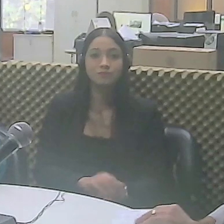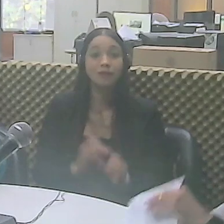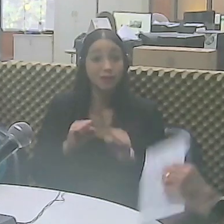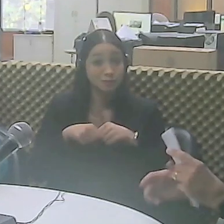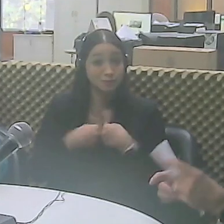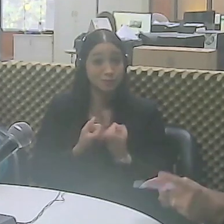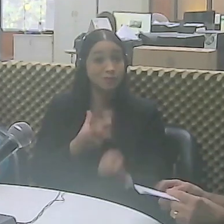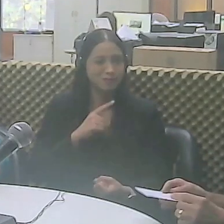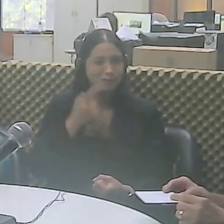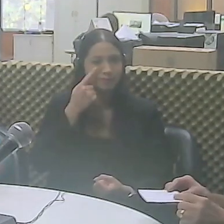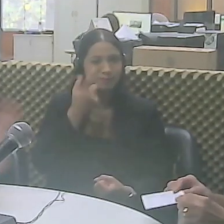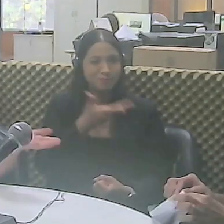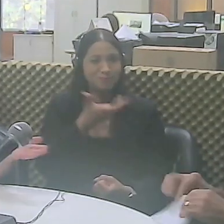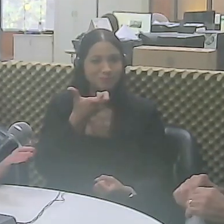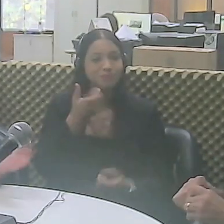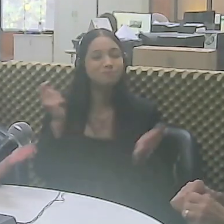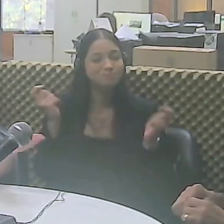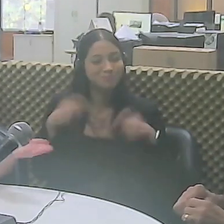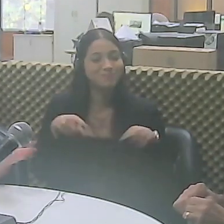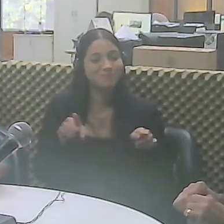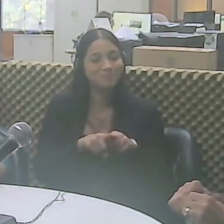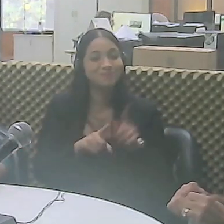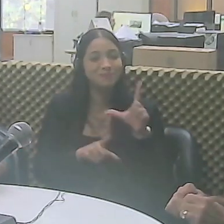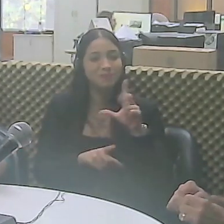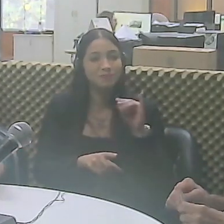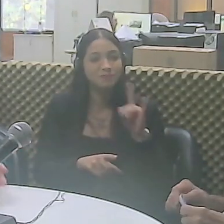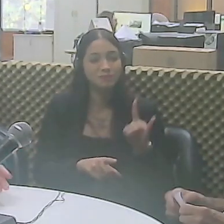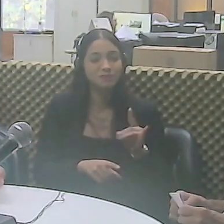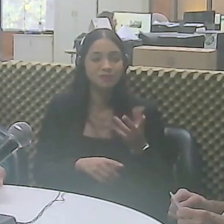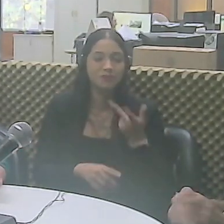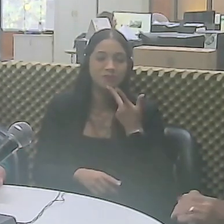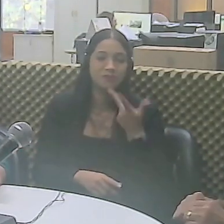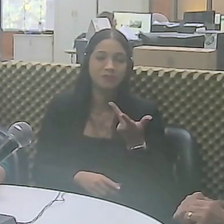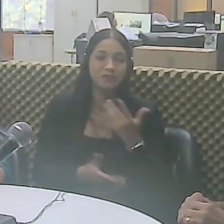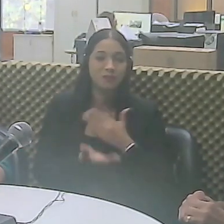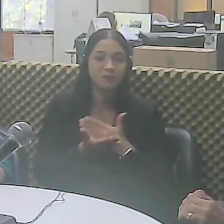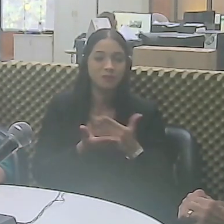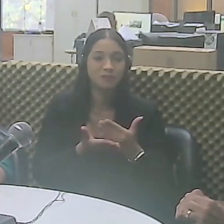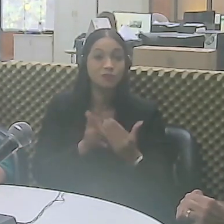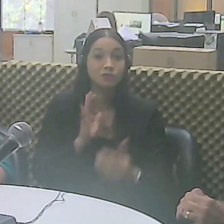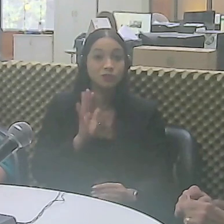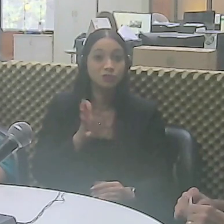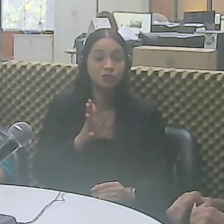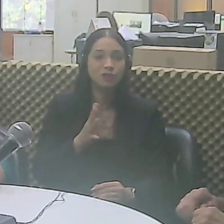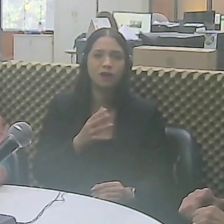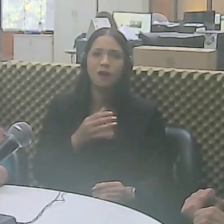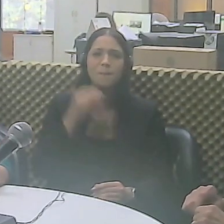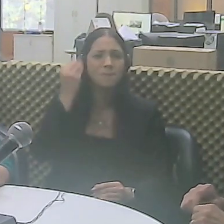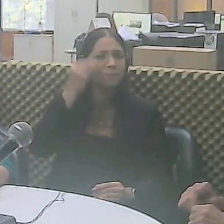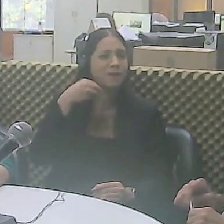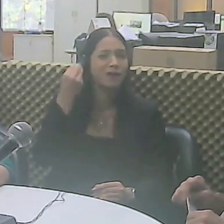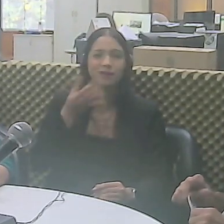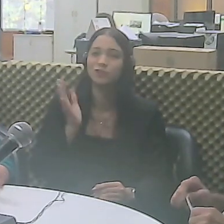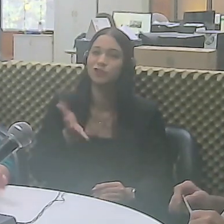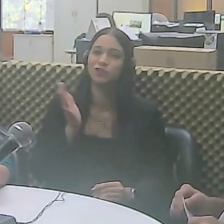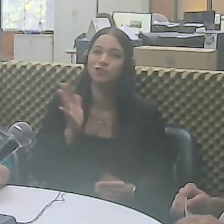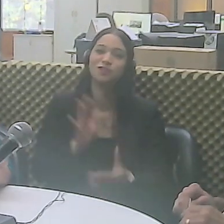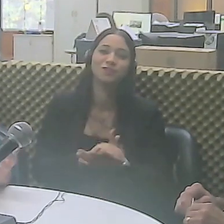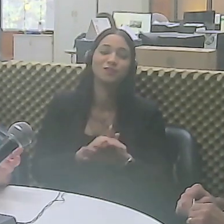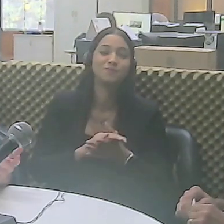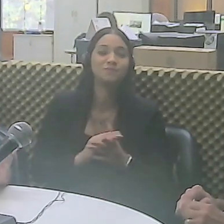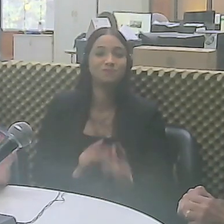Empenho não falta e capacidade também, afinal, Luiz Carlos, como eu disse no começo da entrevista, tem aí uma ampla experiência nessa área